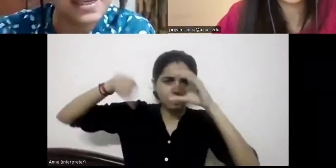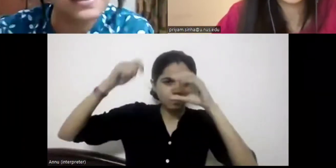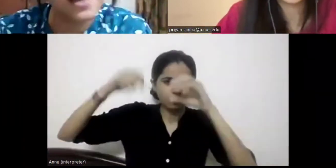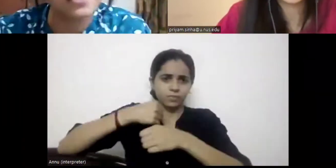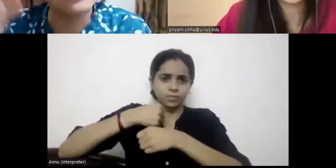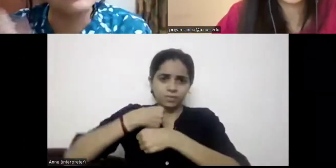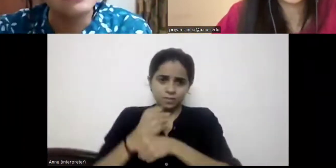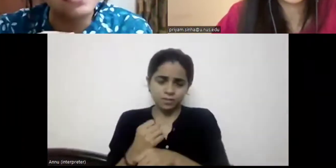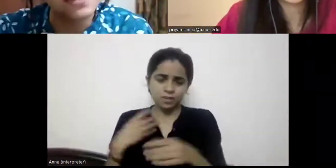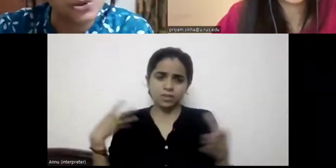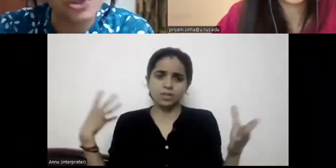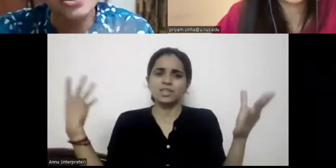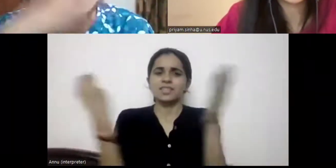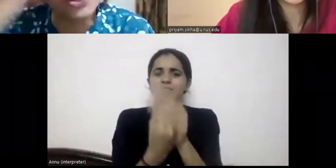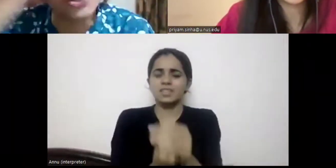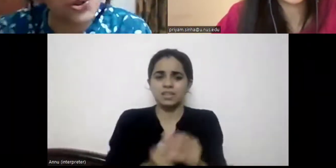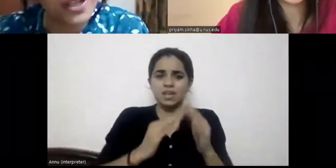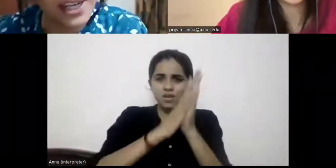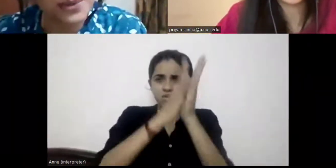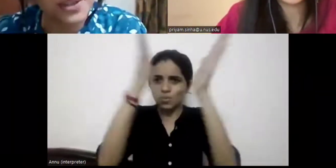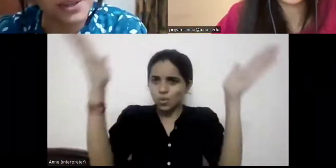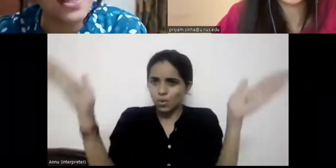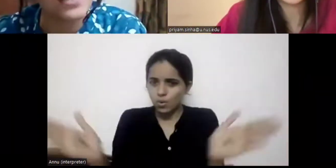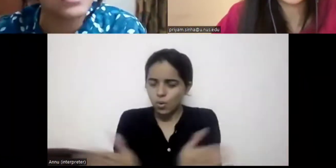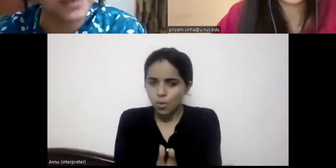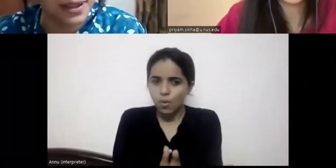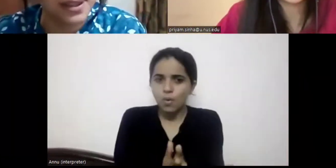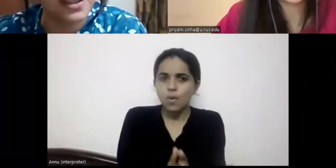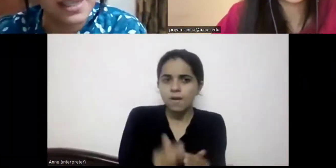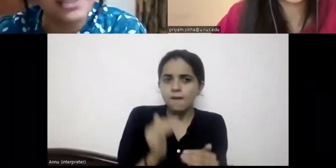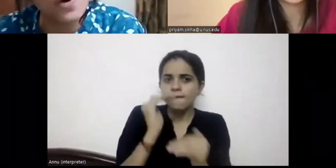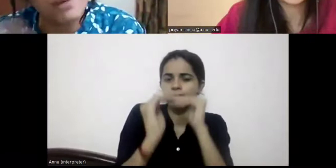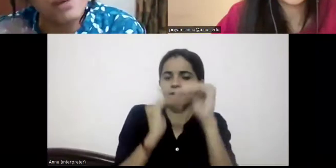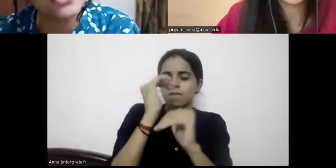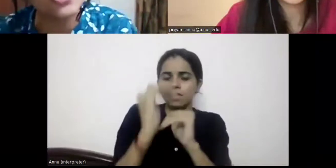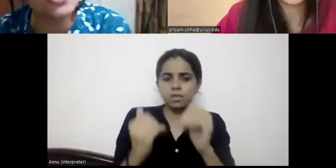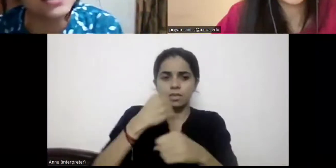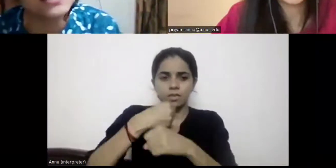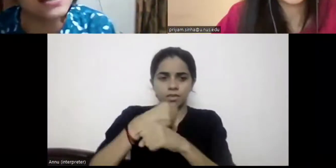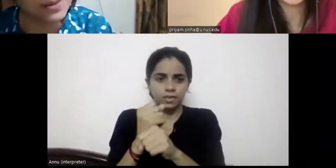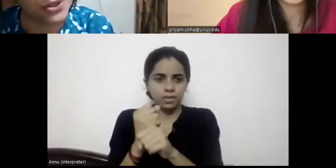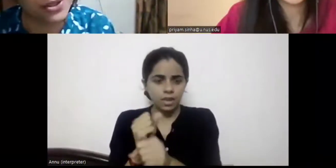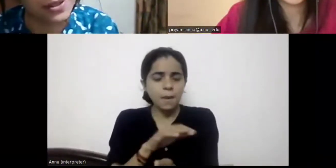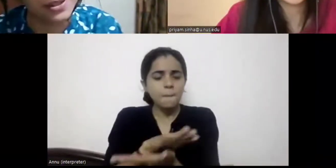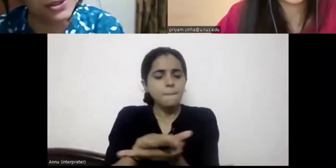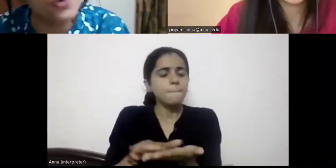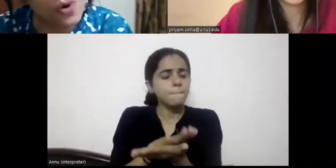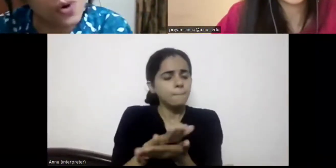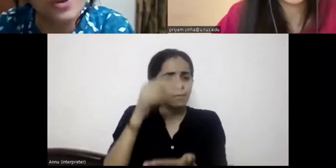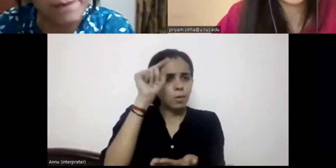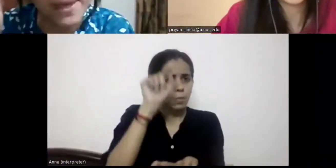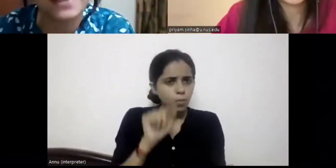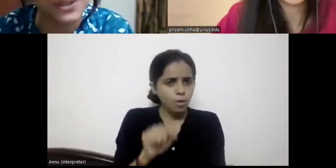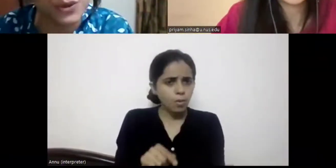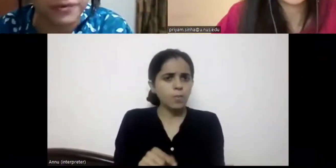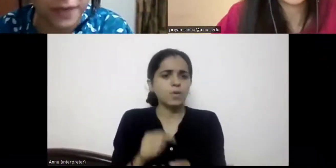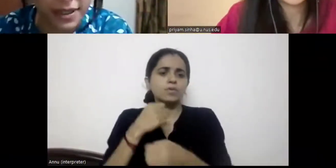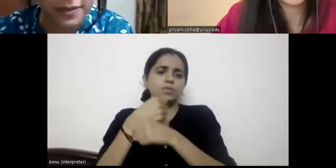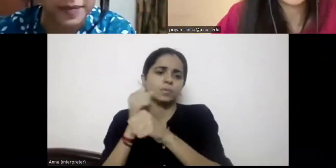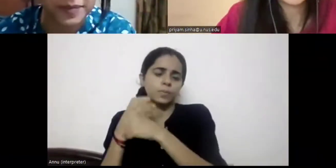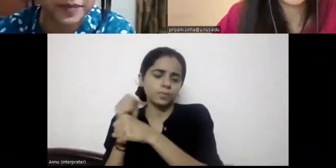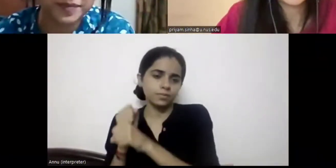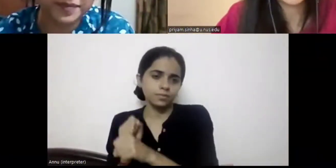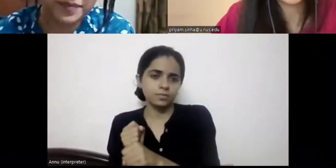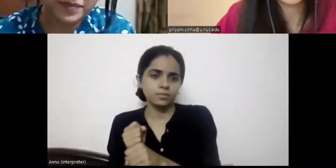उसी से ही सारा जो structures जो create होते हैं वो वहीं से बनते हैं. It's all based on these assumptions to go to the basics of